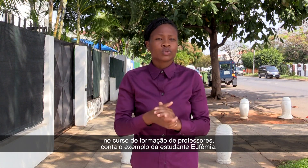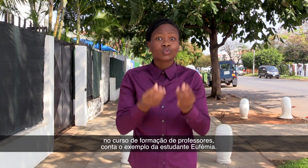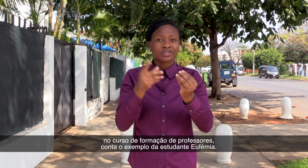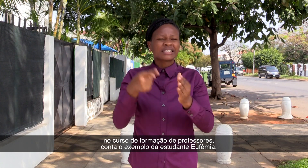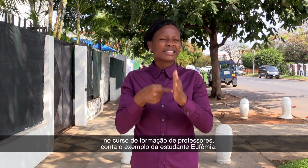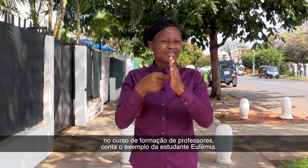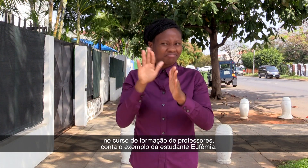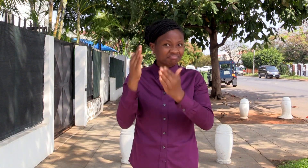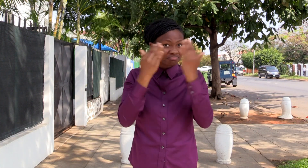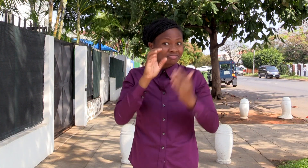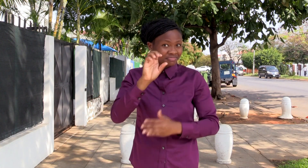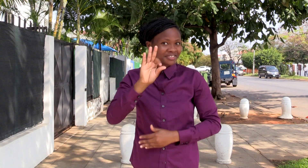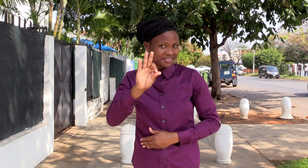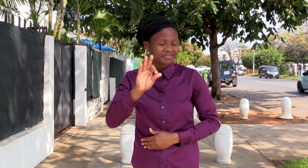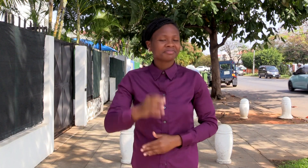da estudante Eufêmia.